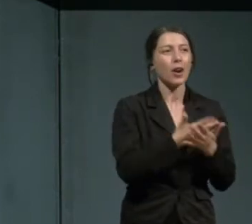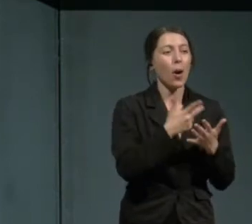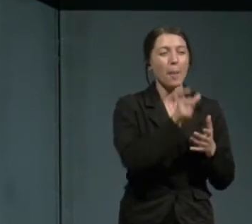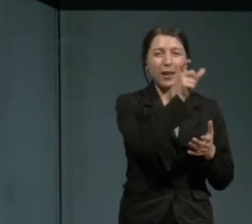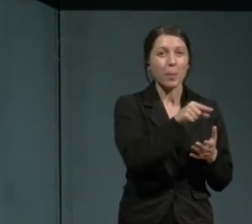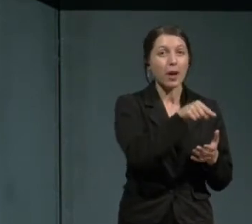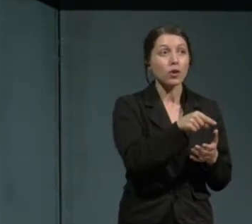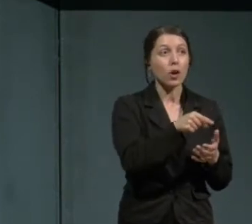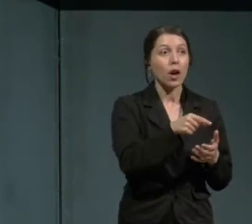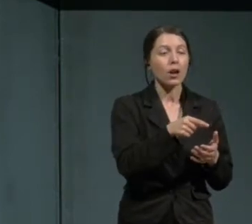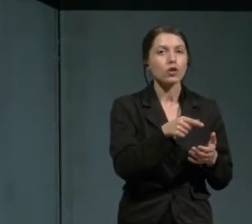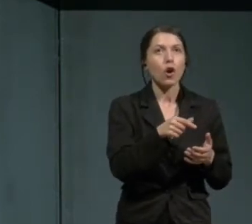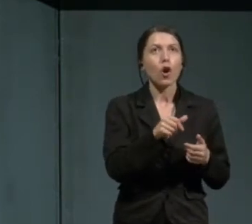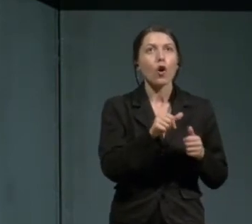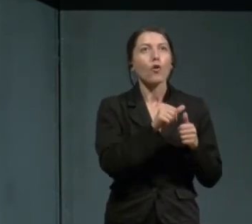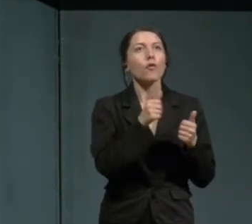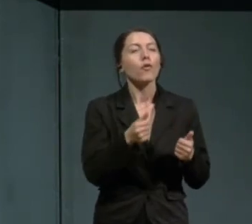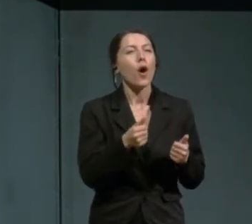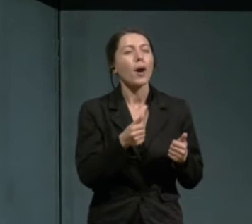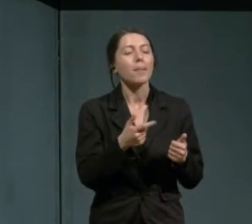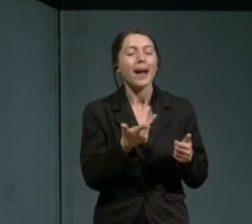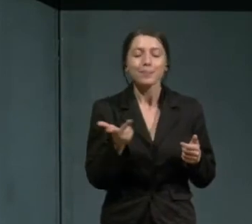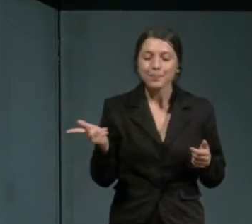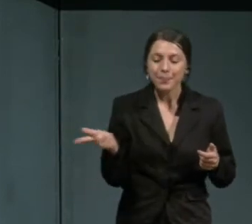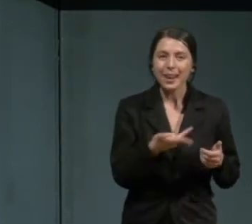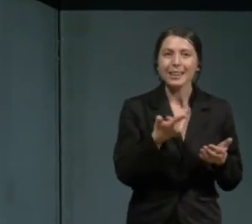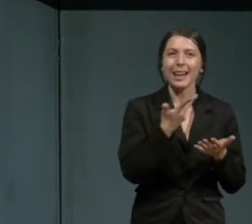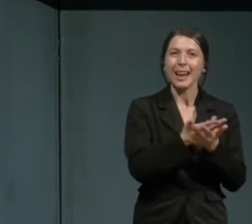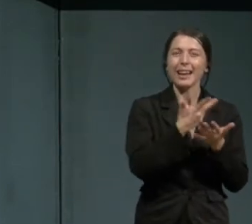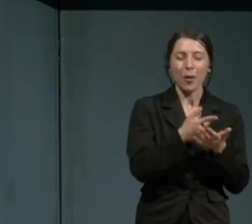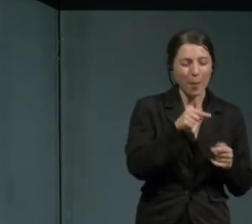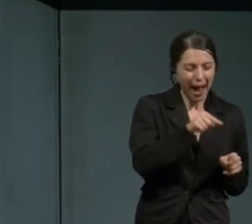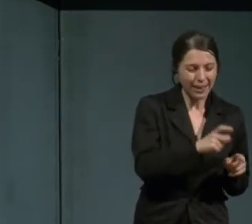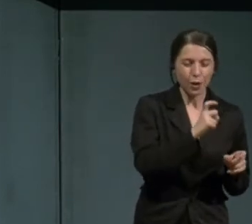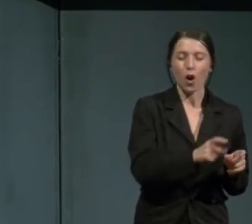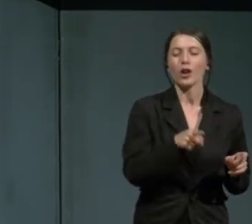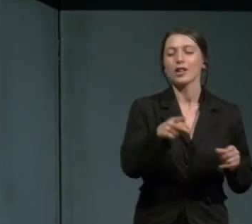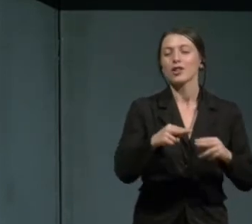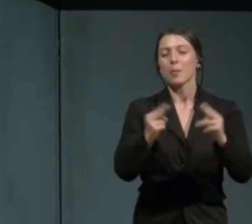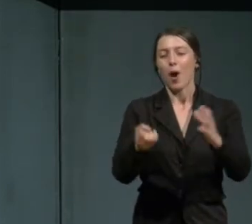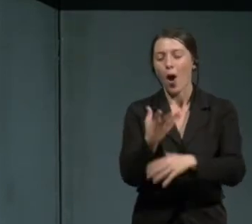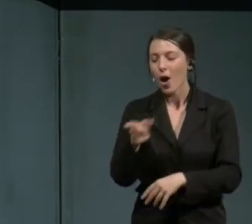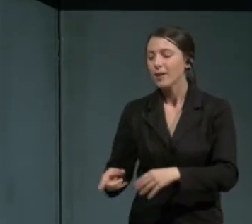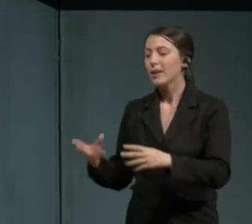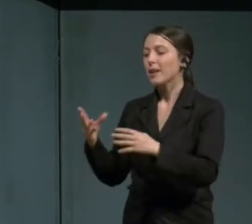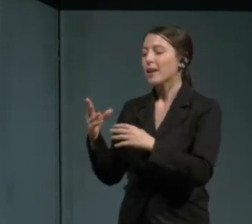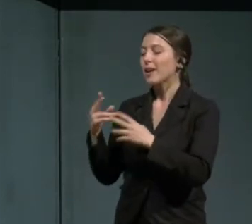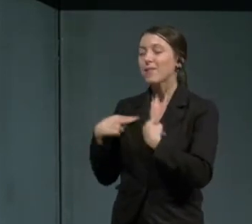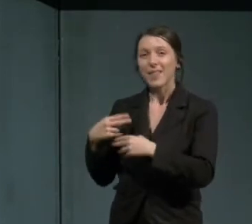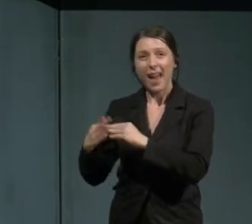in maniera classica questi tre romanzi coloni skin e di e lasciati un ponte per ai viventi